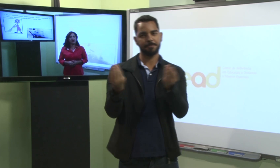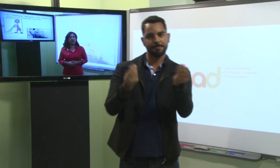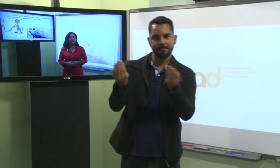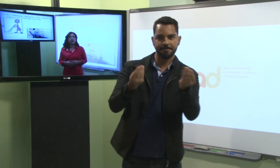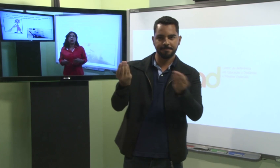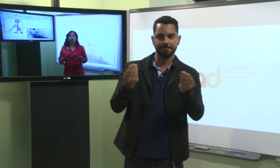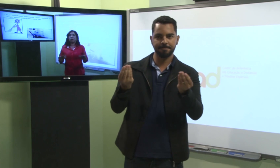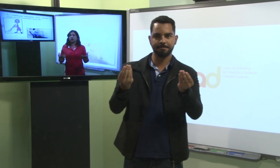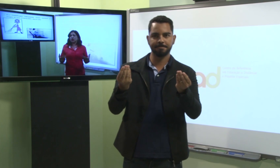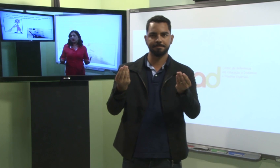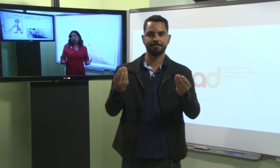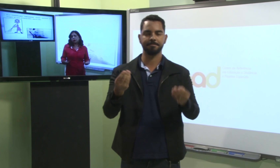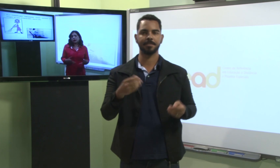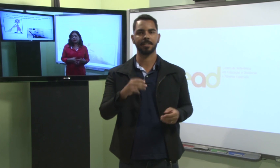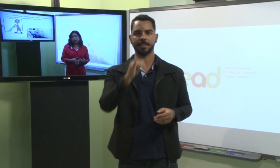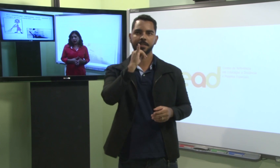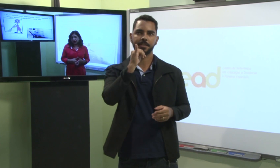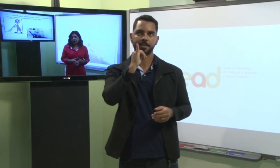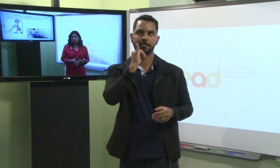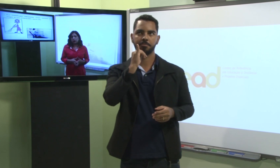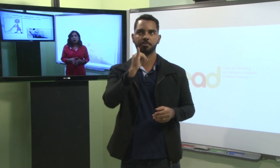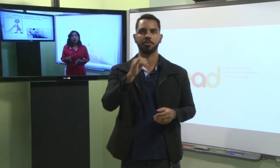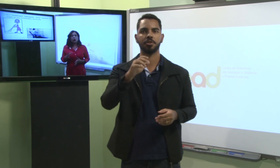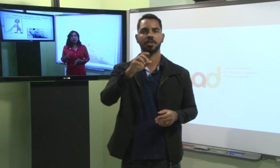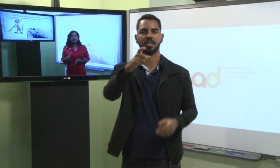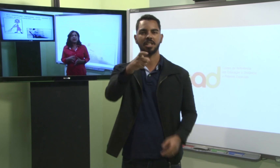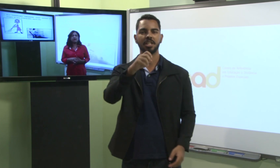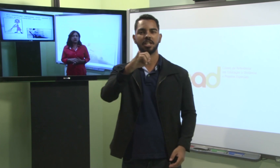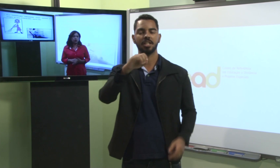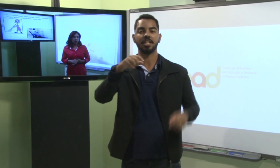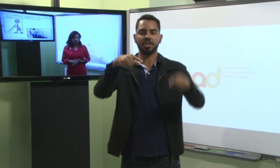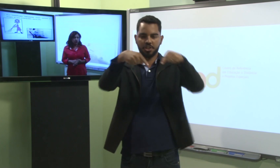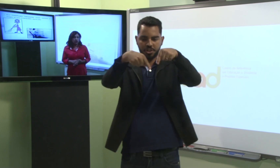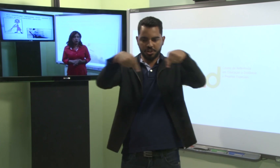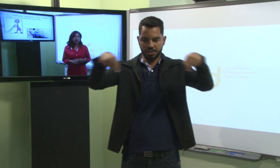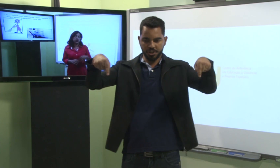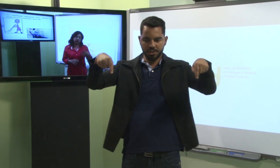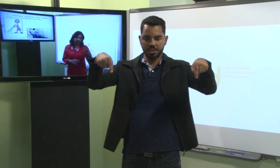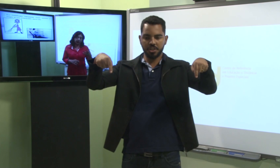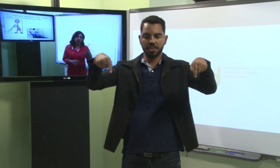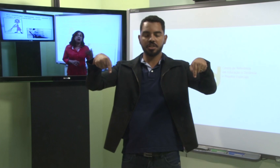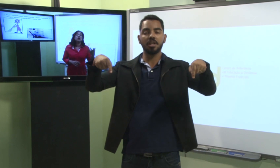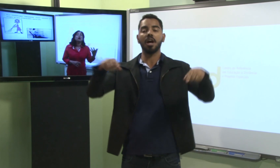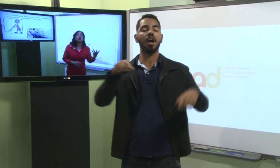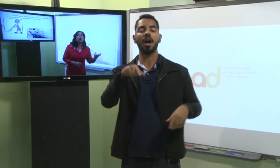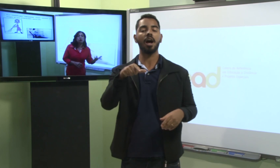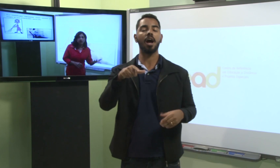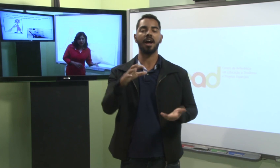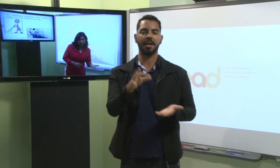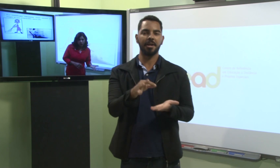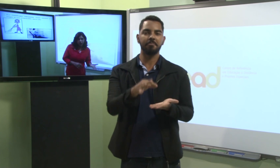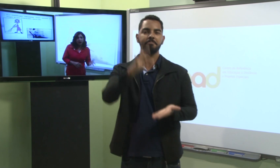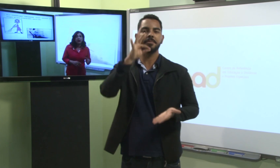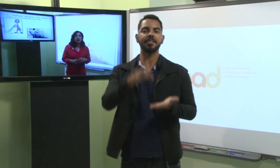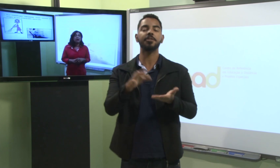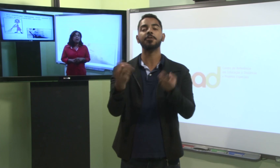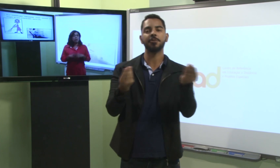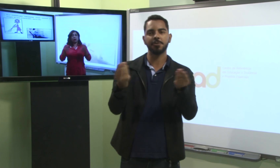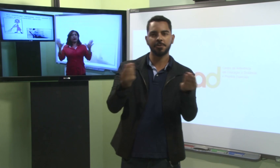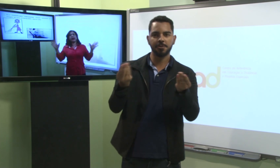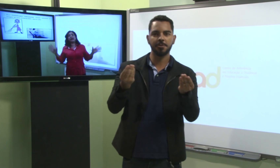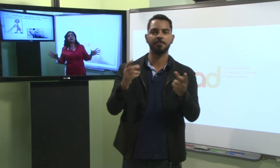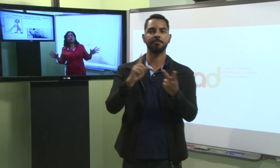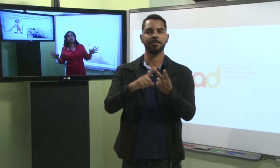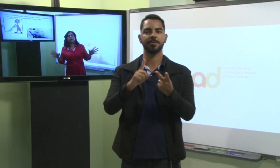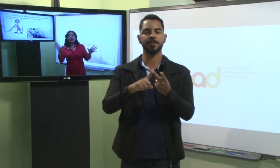diante dele. Uma xícara, por exemplo, como se deve segurar uma xícara ou uma vassoura.